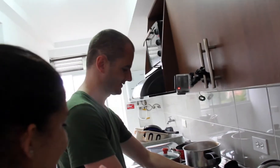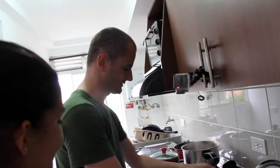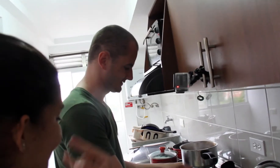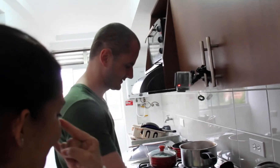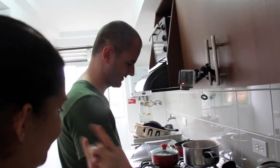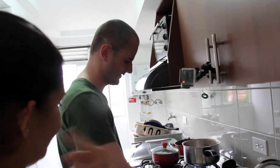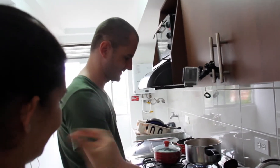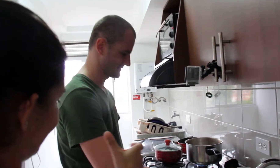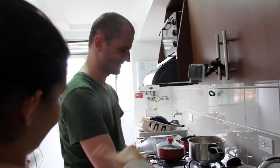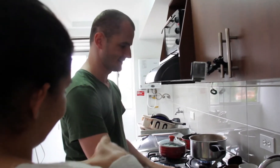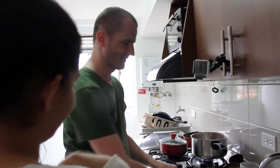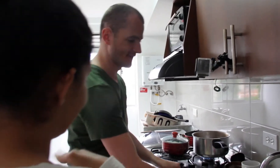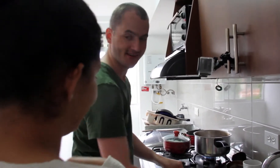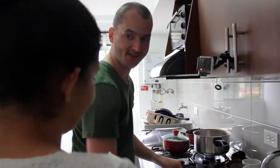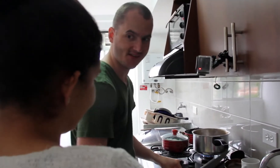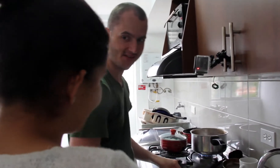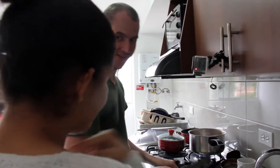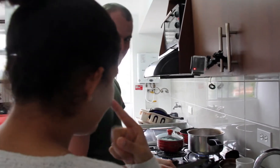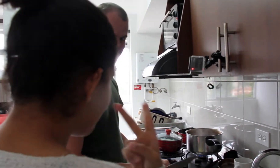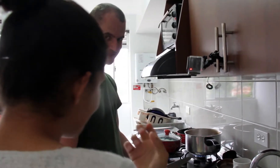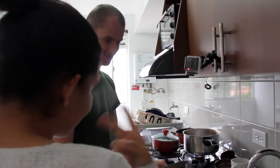Y atún.